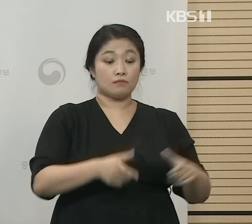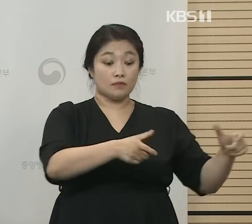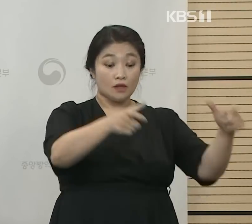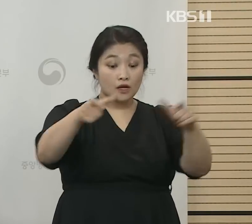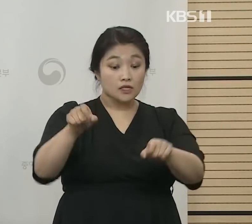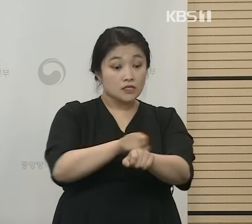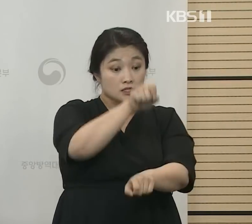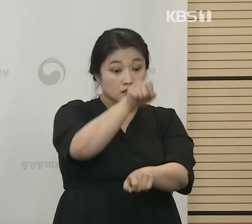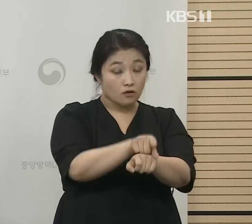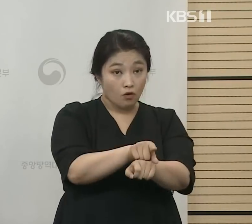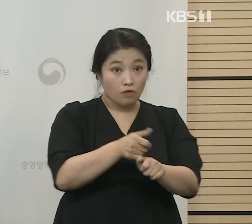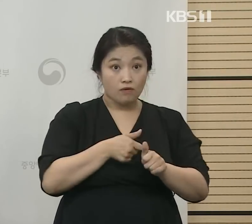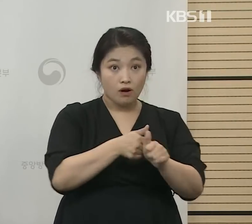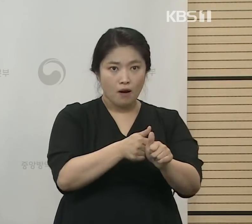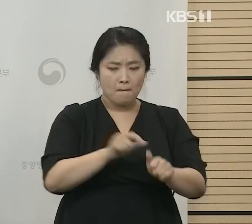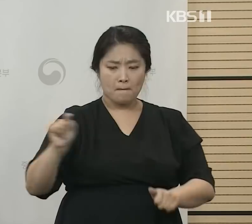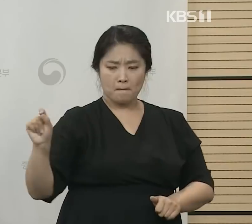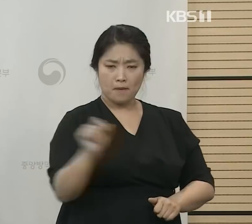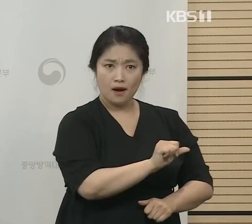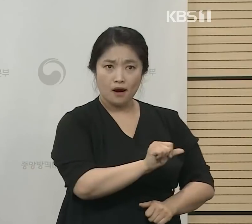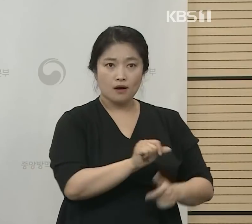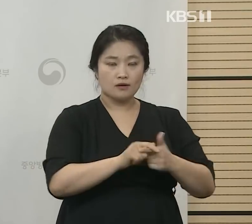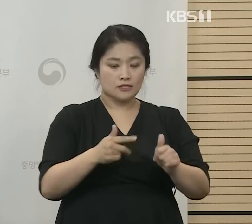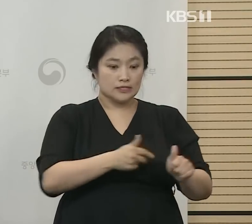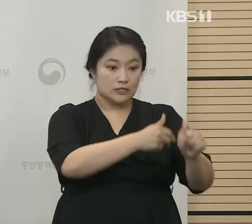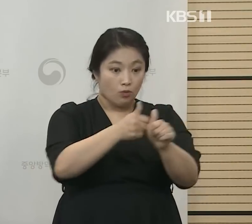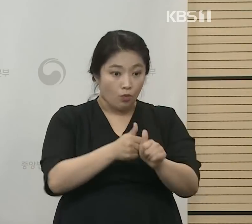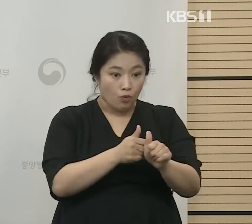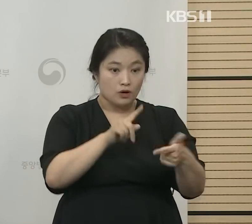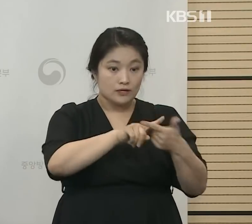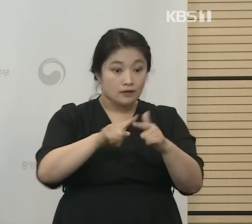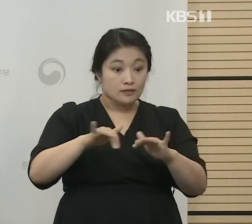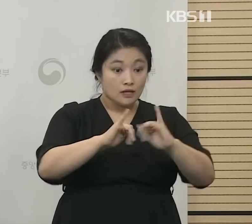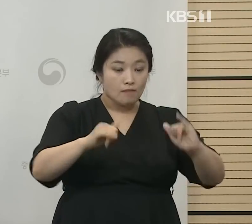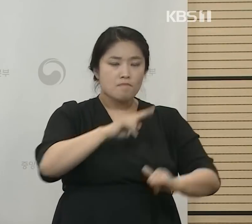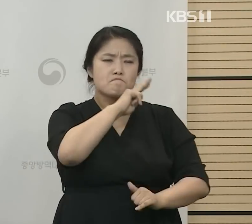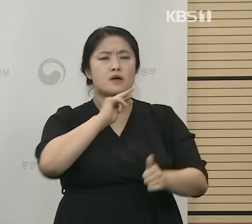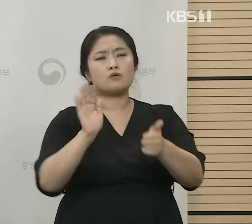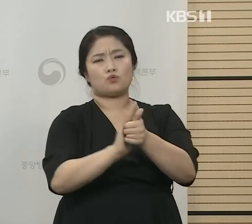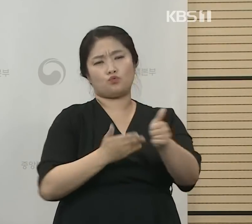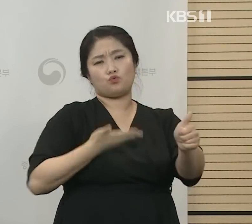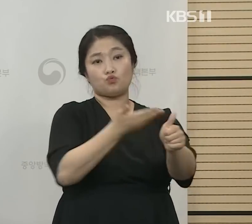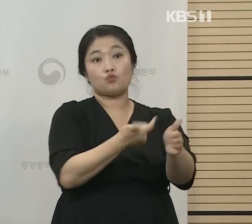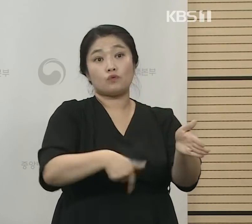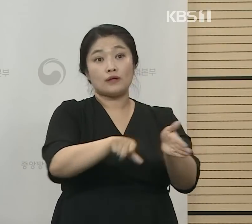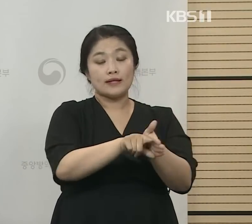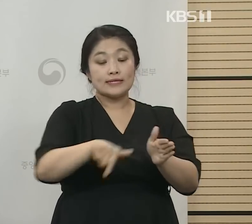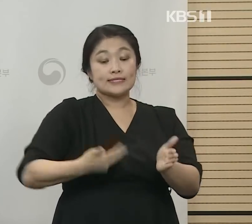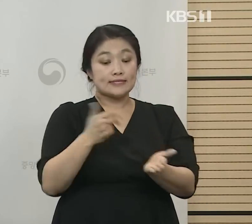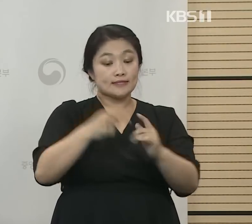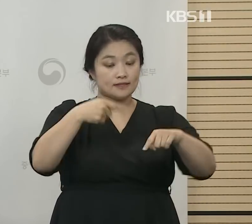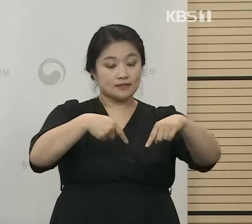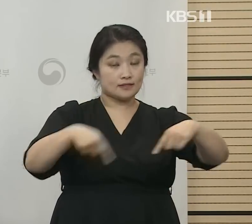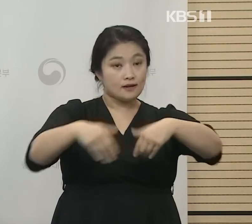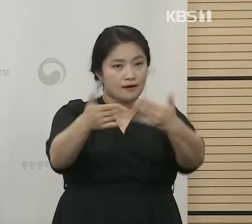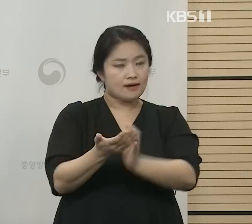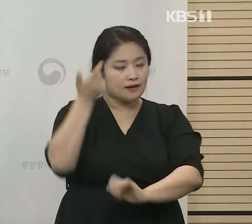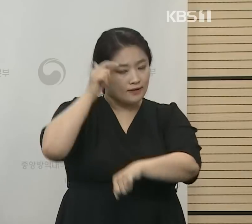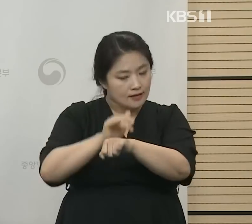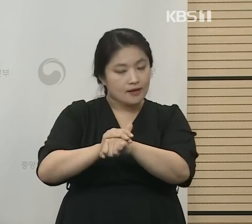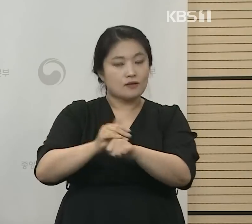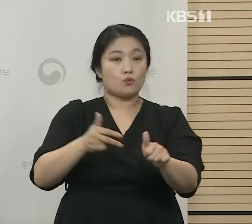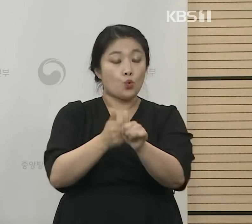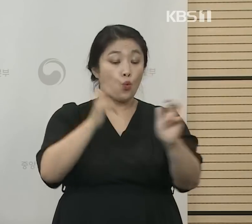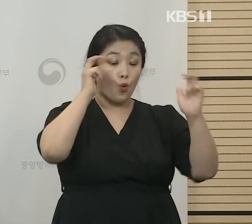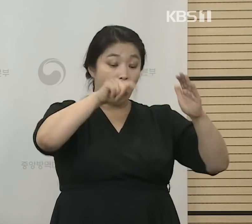지역별 특성을 고려해서 보다 신속하고 접종 및 접종 대상자의 편의를 도모하고자 지자체 자율접종과